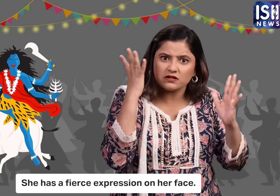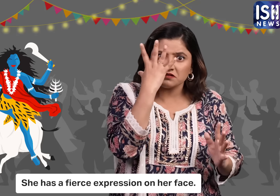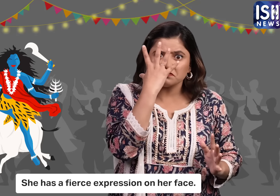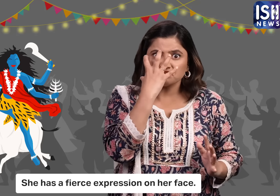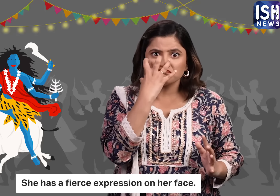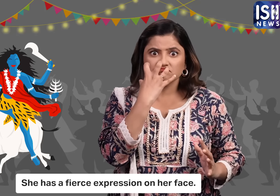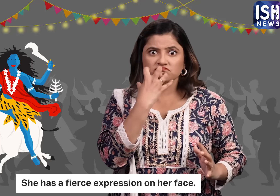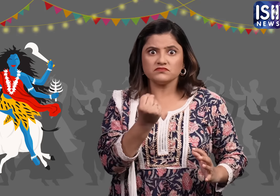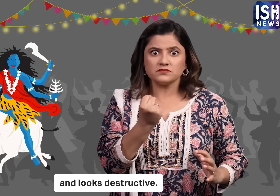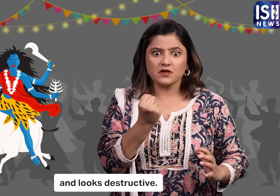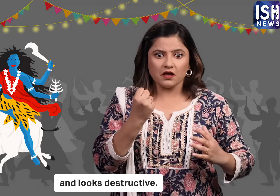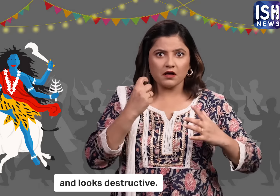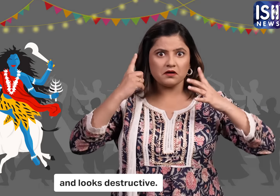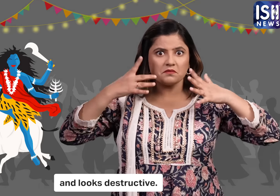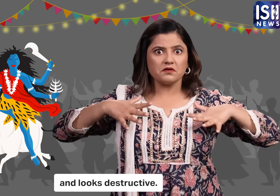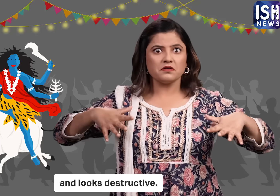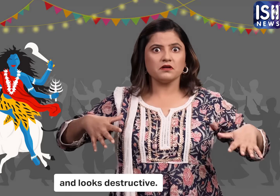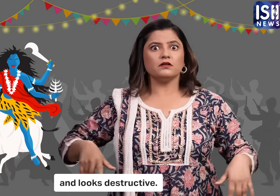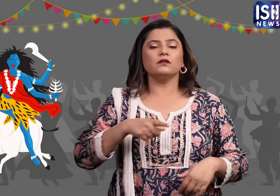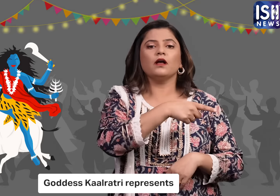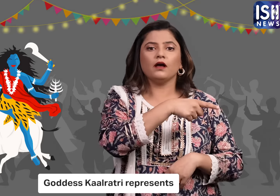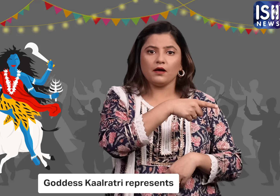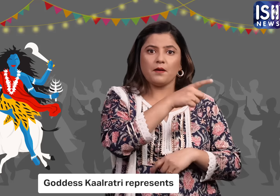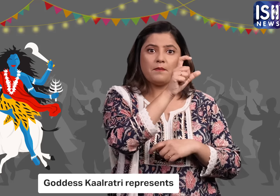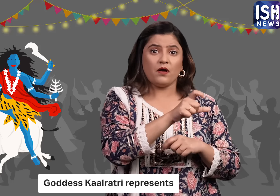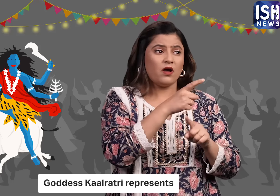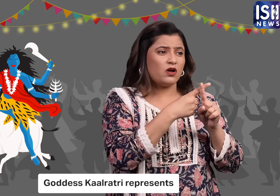है और विनाशकारी दिखती है। देवी कालरात्रि